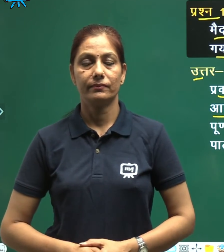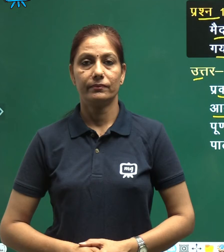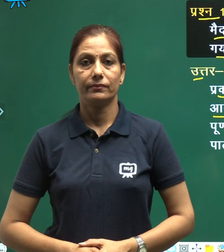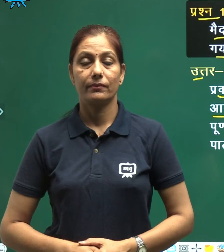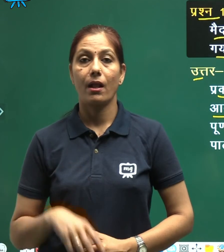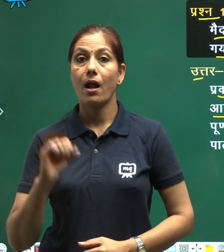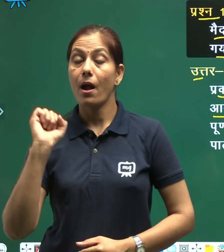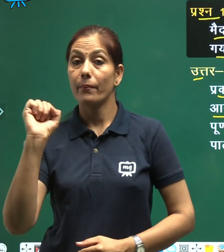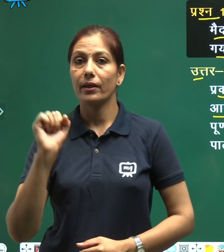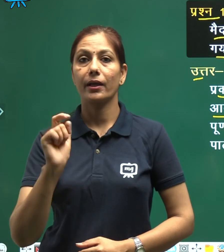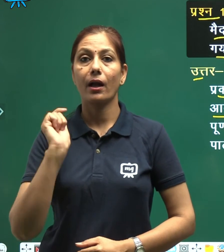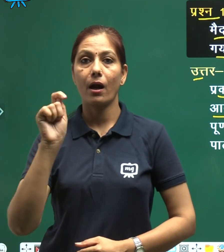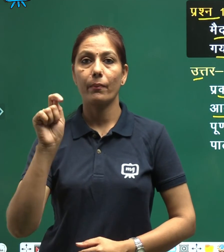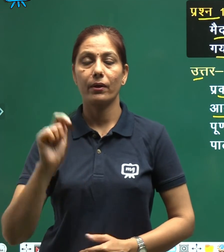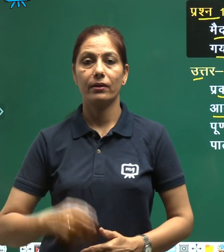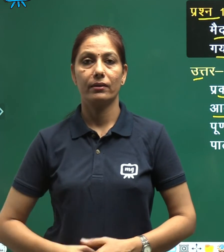अपने कर्तव्य का